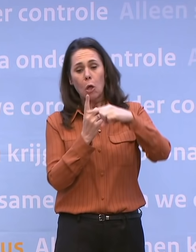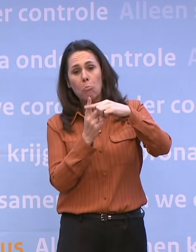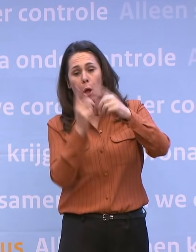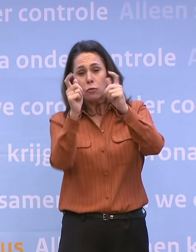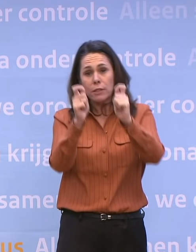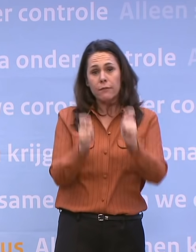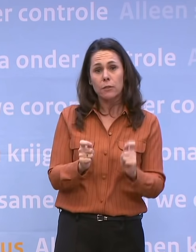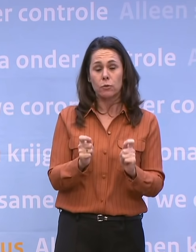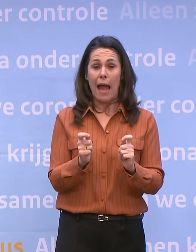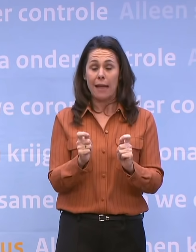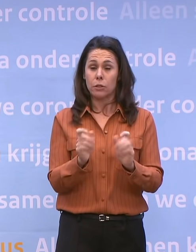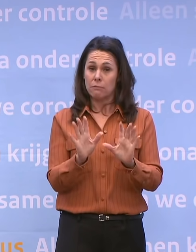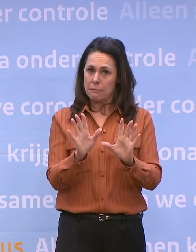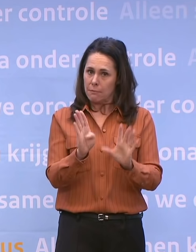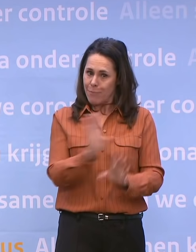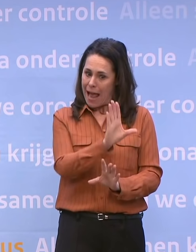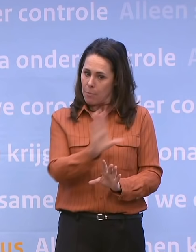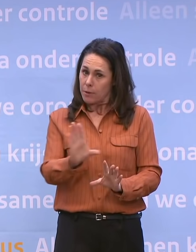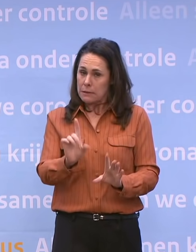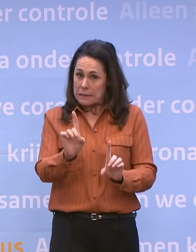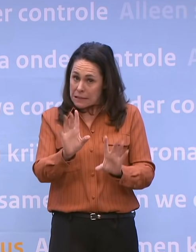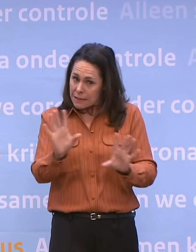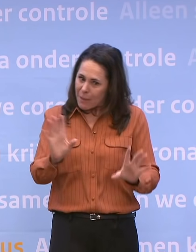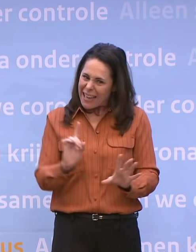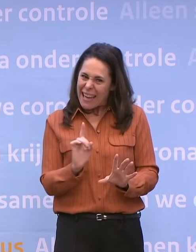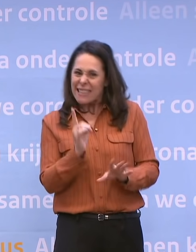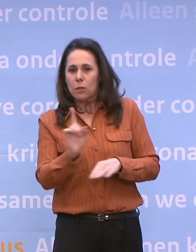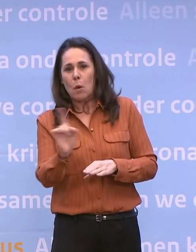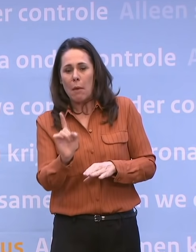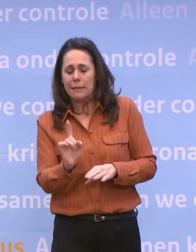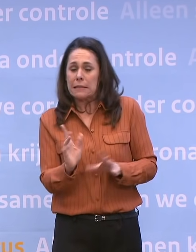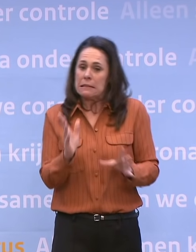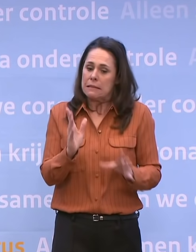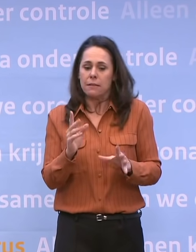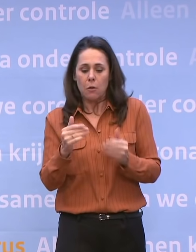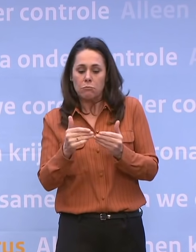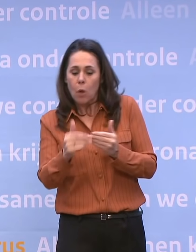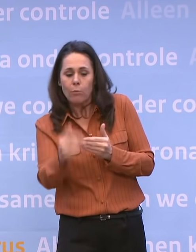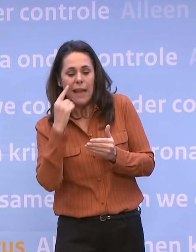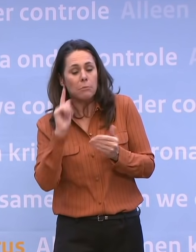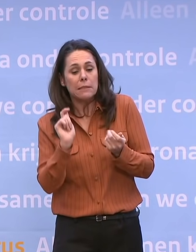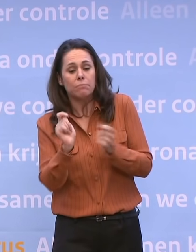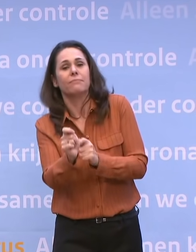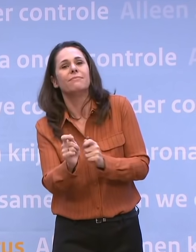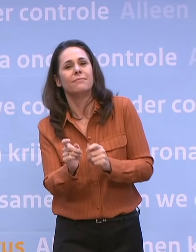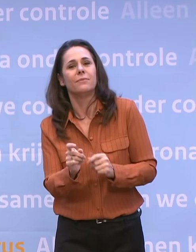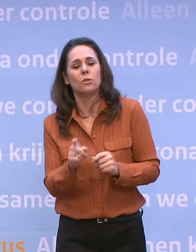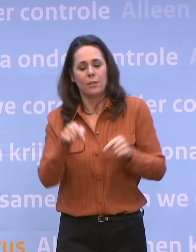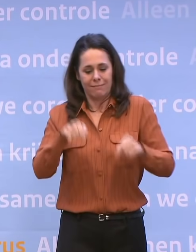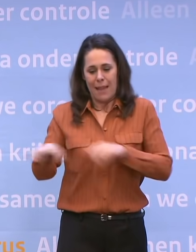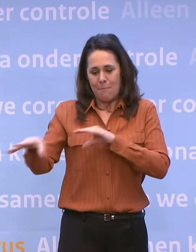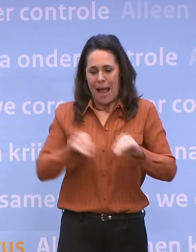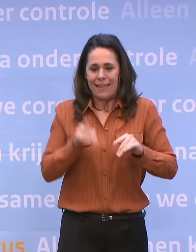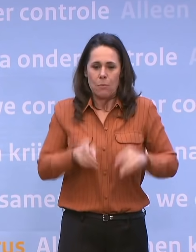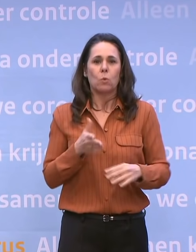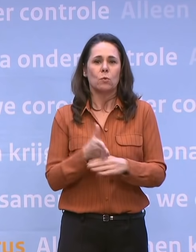zien. Kijk bijvoorbeeld in Brabant, maar het is allemaal nog heel voorzichtig. Het zijn de eerste momenten en dat kan ook net weer de komende dagen iets anders liggen. Dus je moet doorgaan met deze